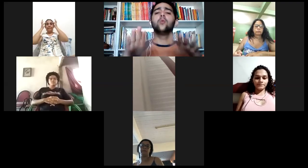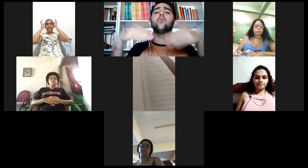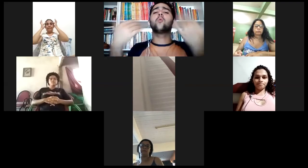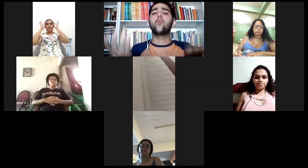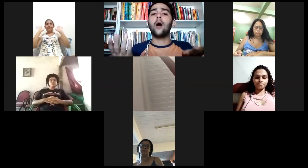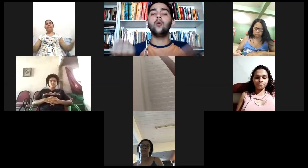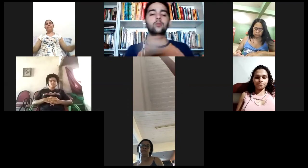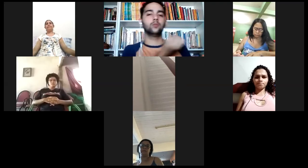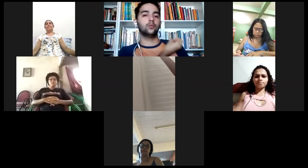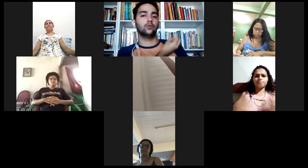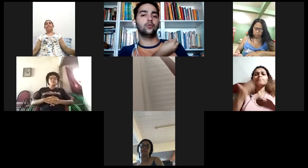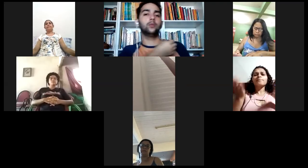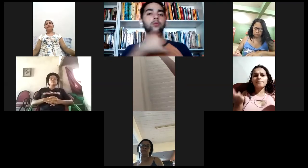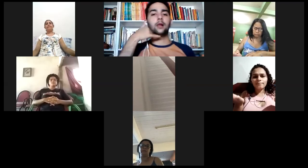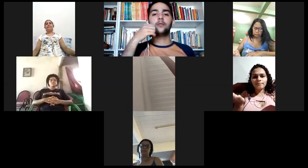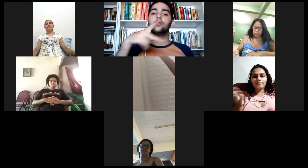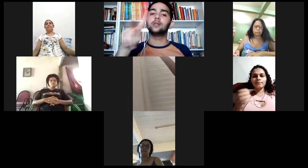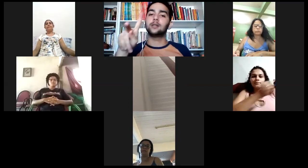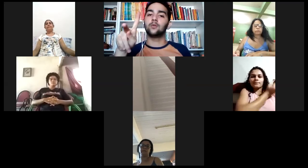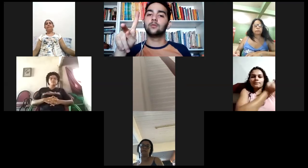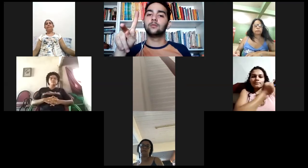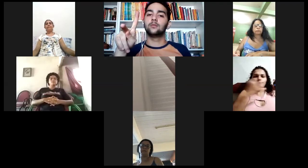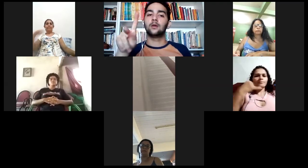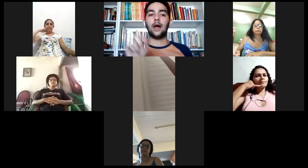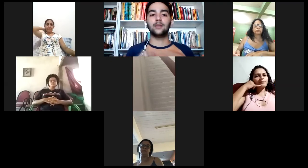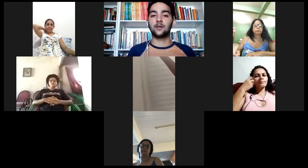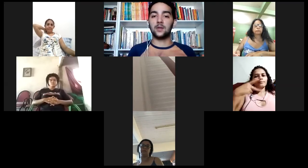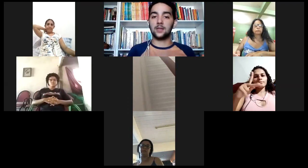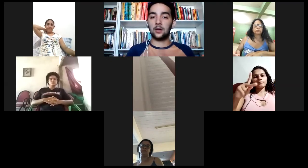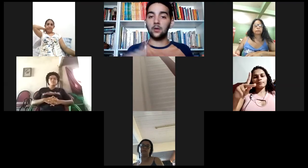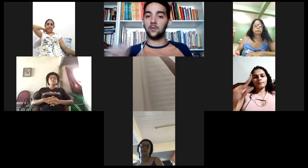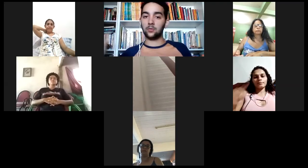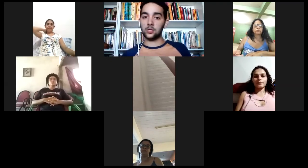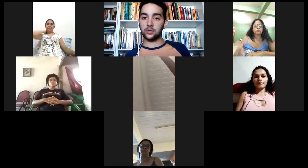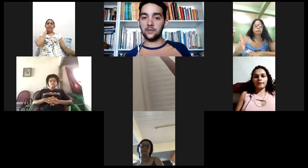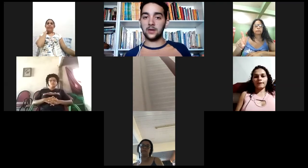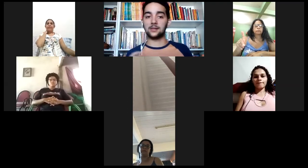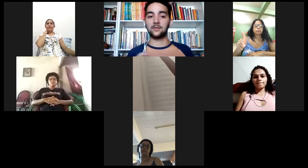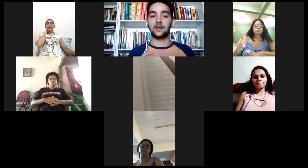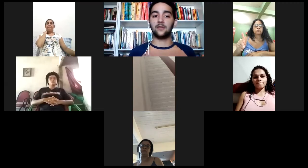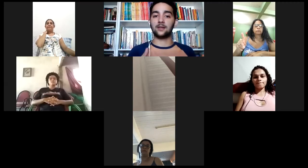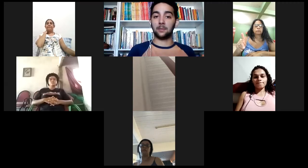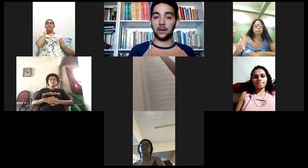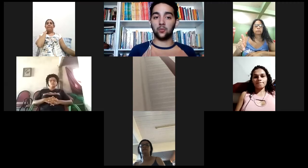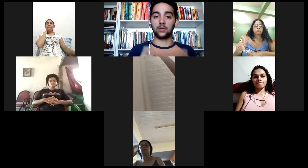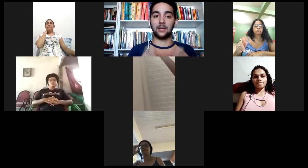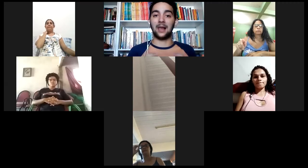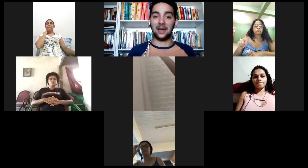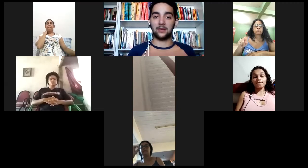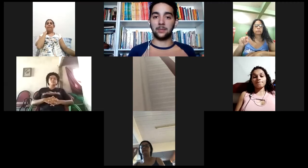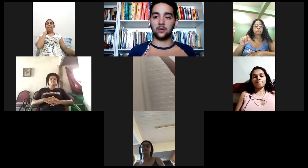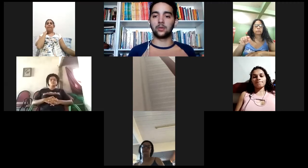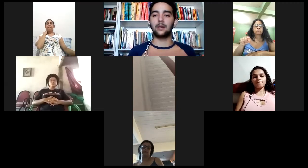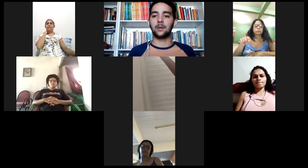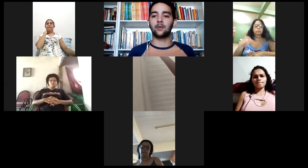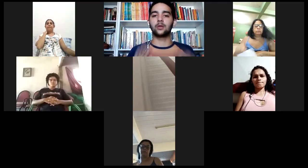Então, qual número telefone seu? A expressão facial ela não vai durante toda a frase. Vai na frase da pergunta, na palavra